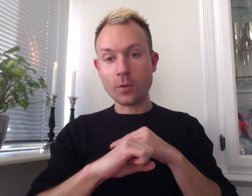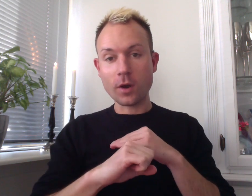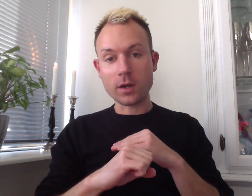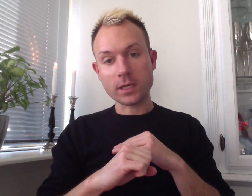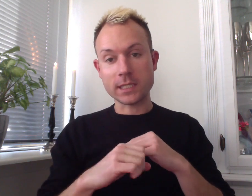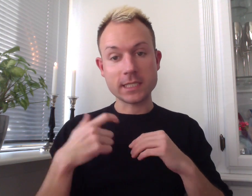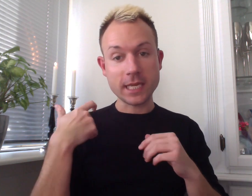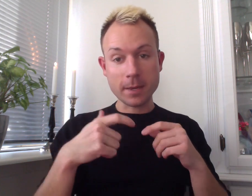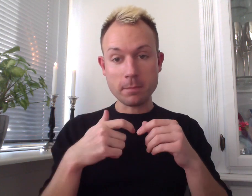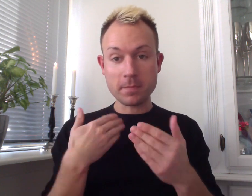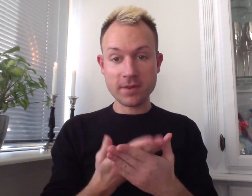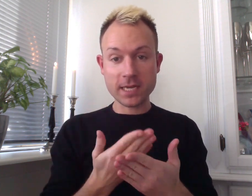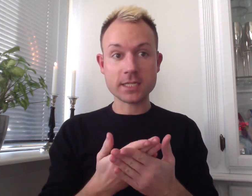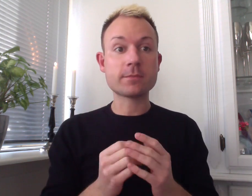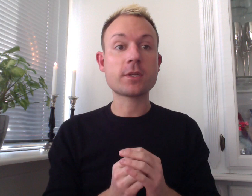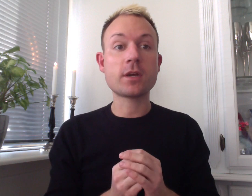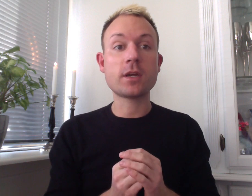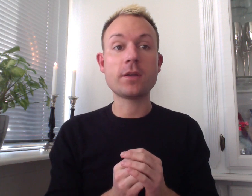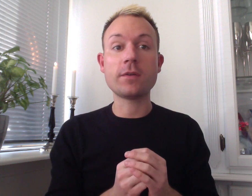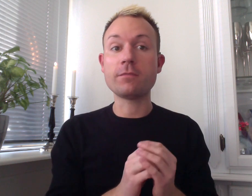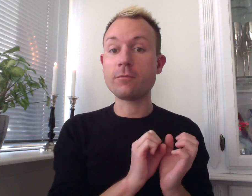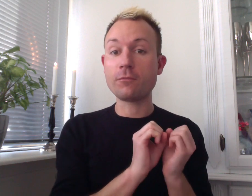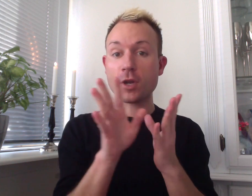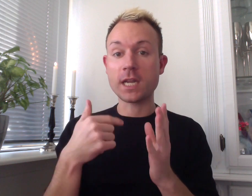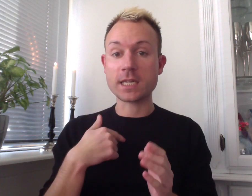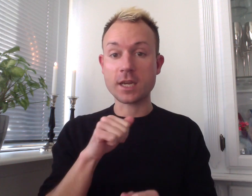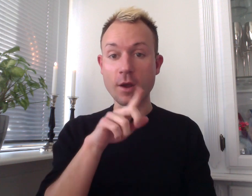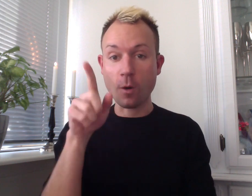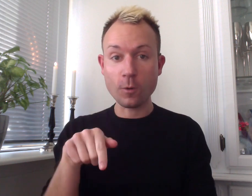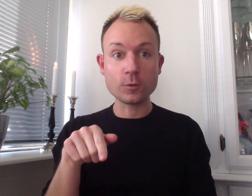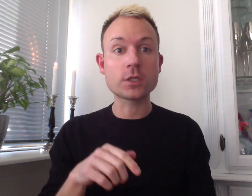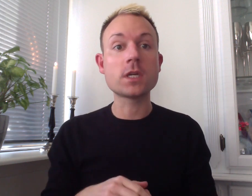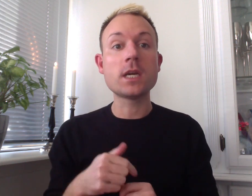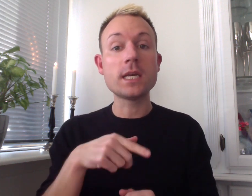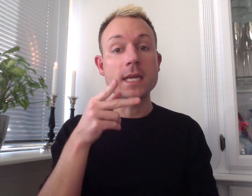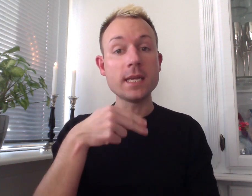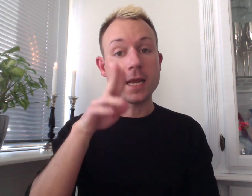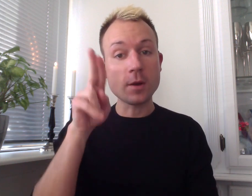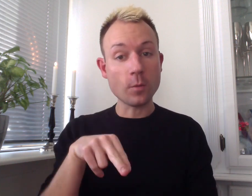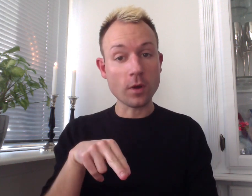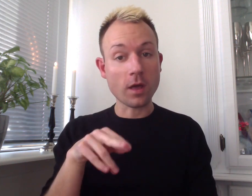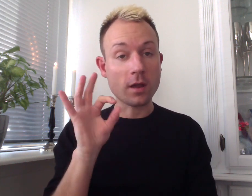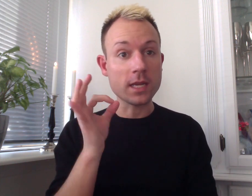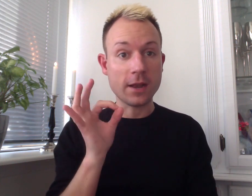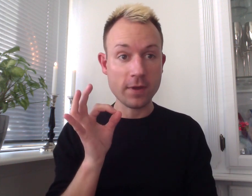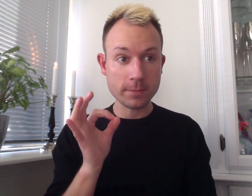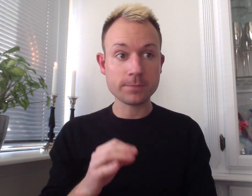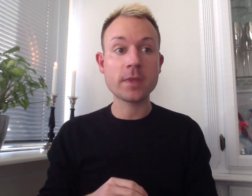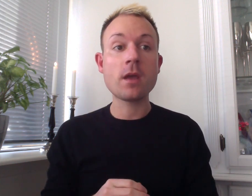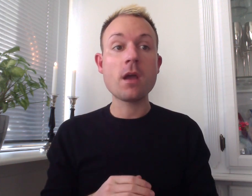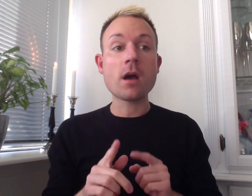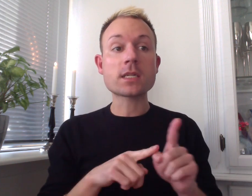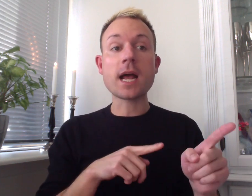scoret eksamensbevis, der flyttede jeg til Aarhus i 1999 og startede